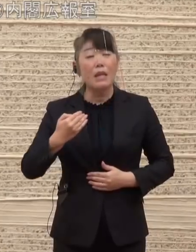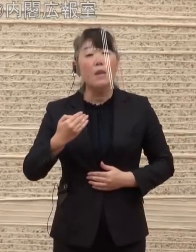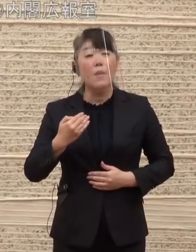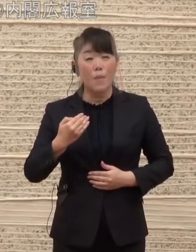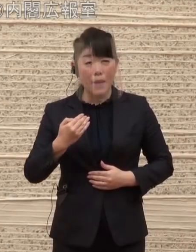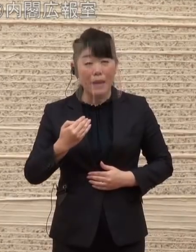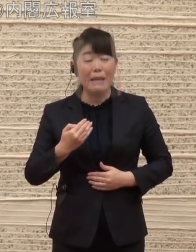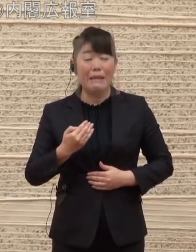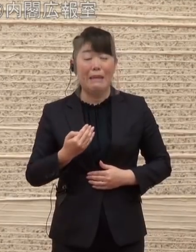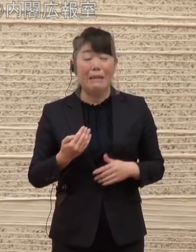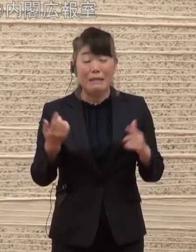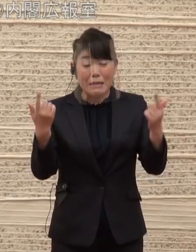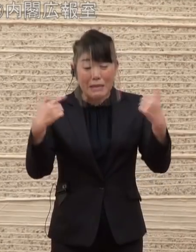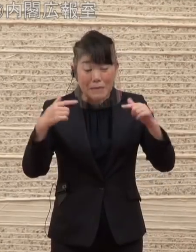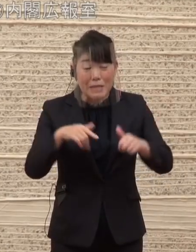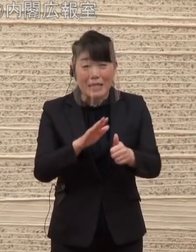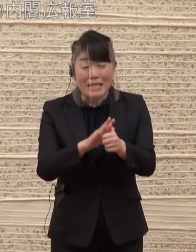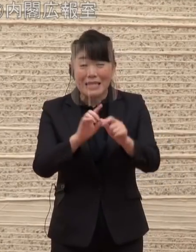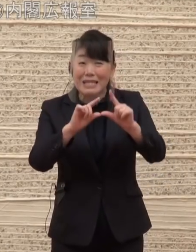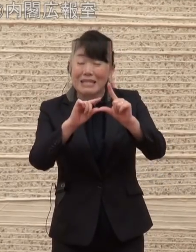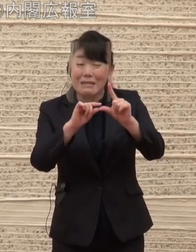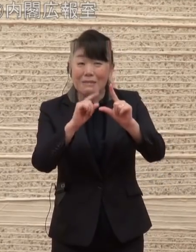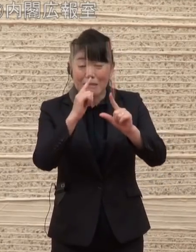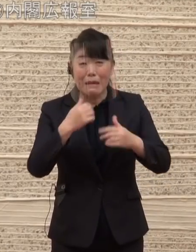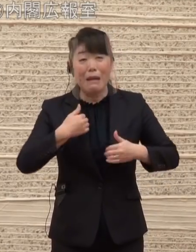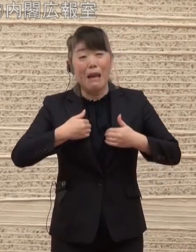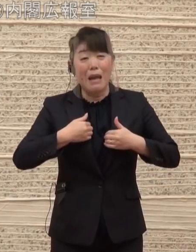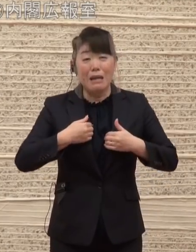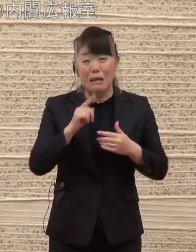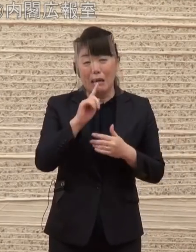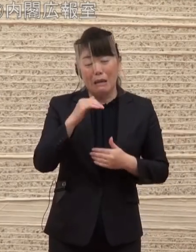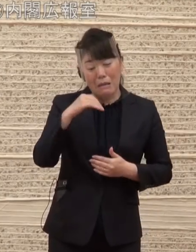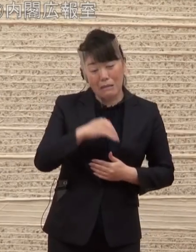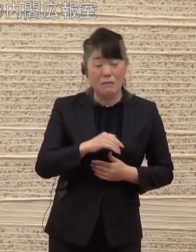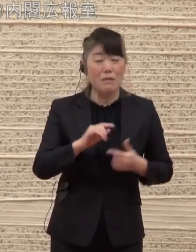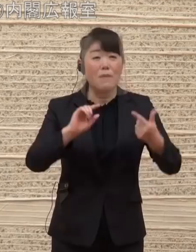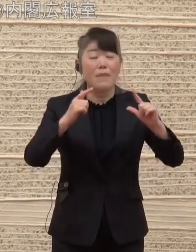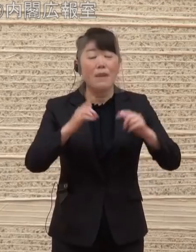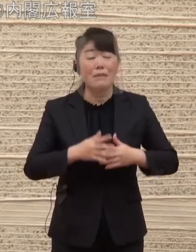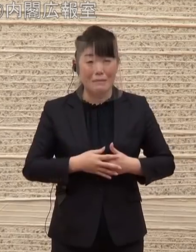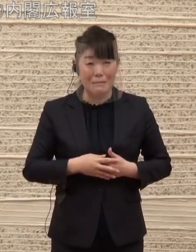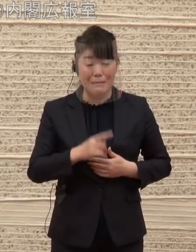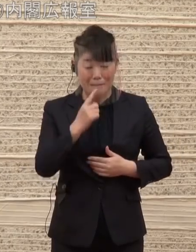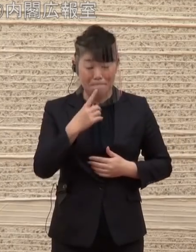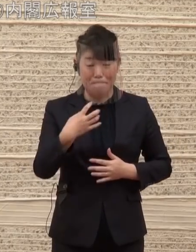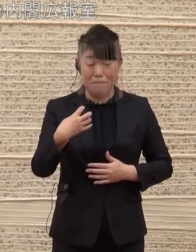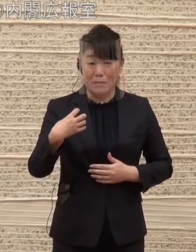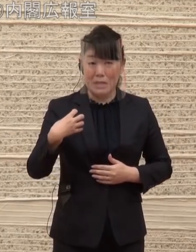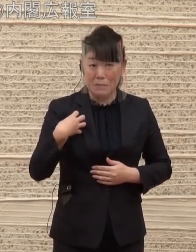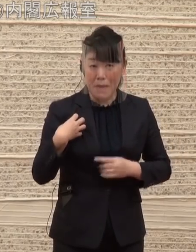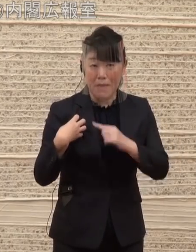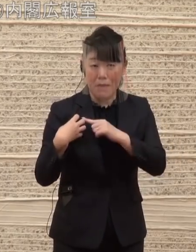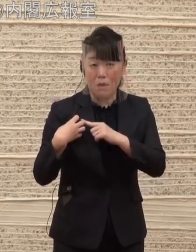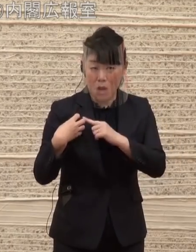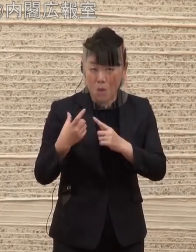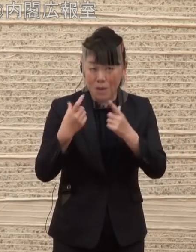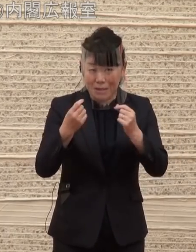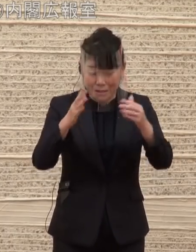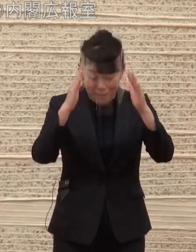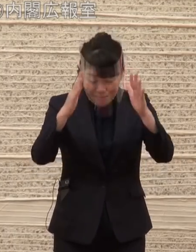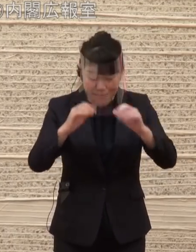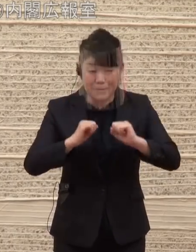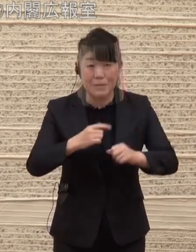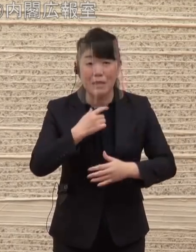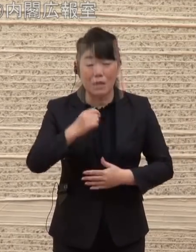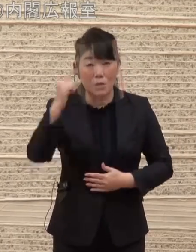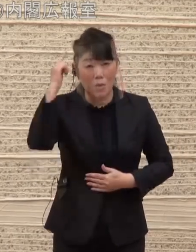にま一喜一憂することなくですね与えられた使命をにヘイ全力を尽くしていきたいと思っていますはい